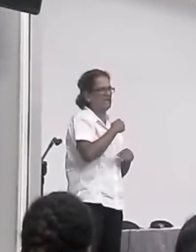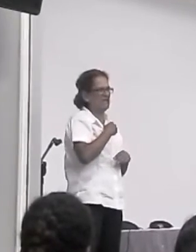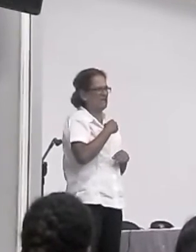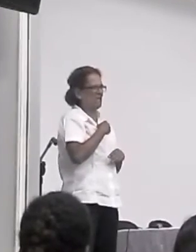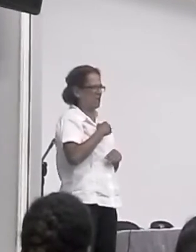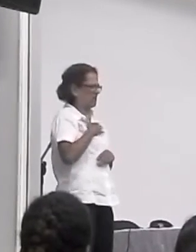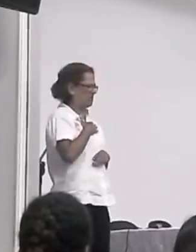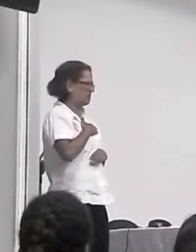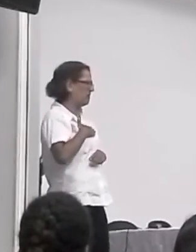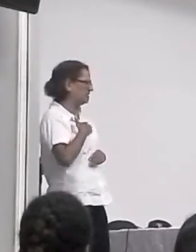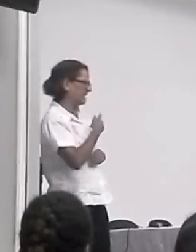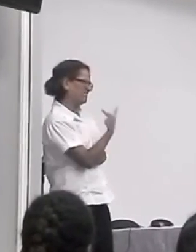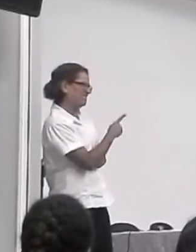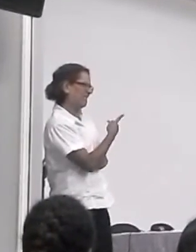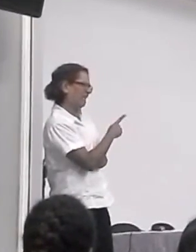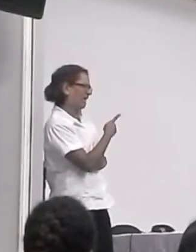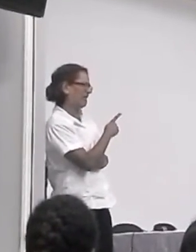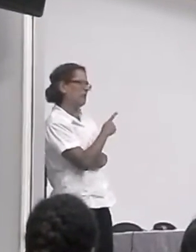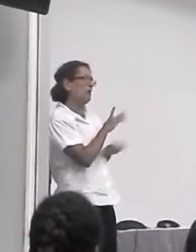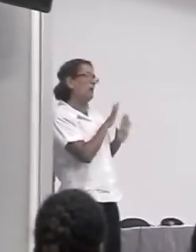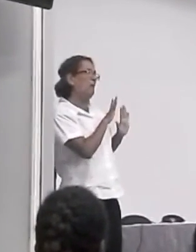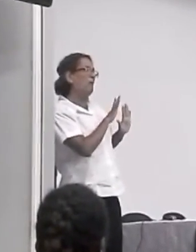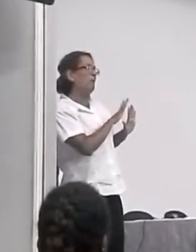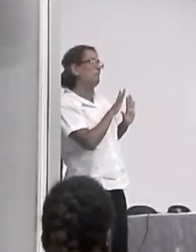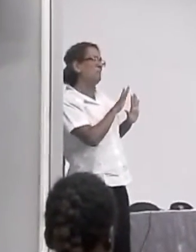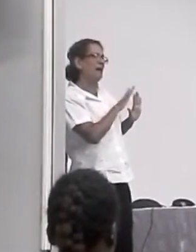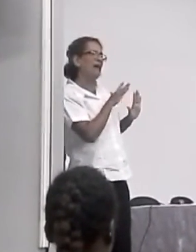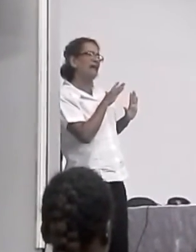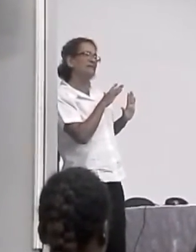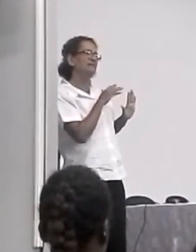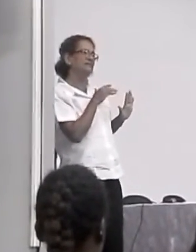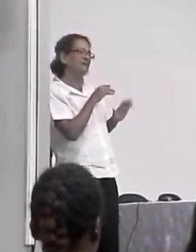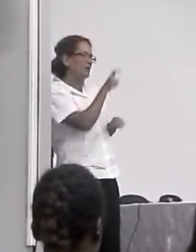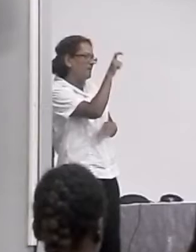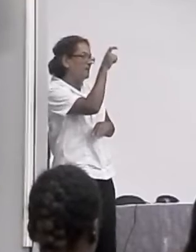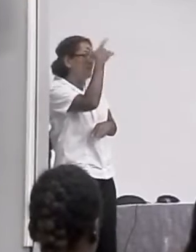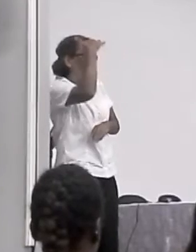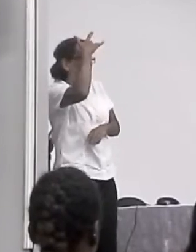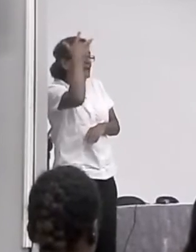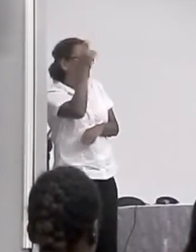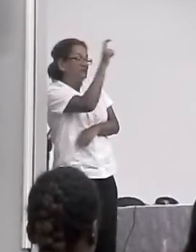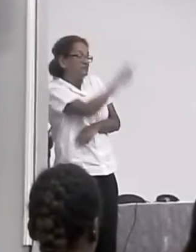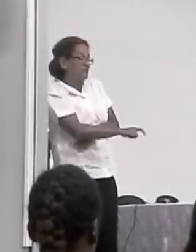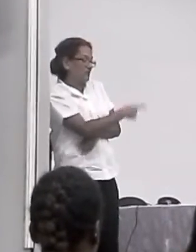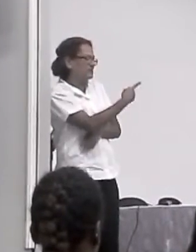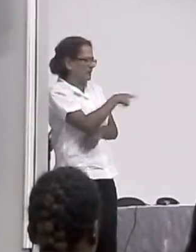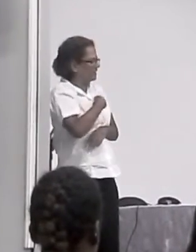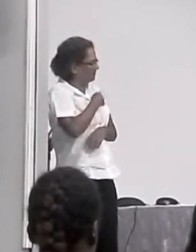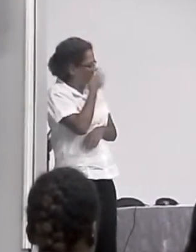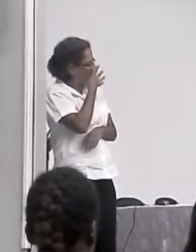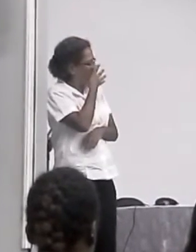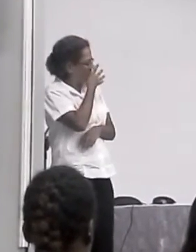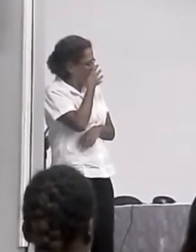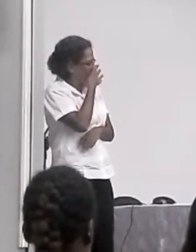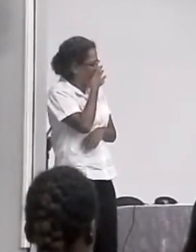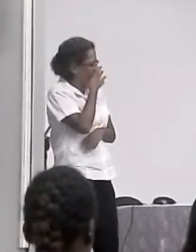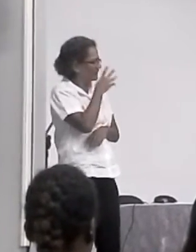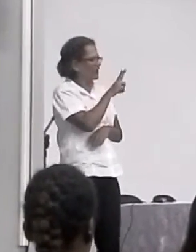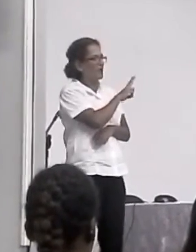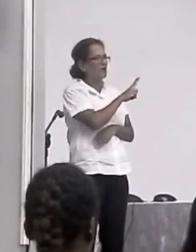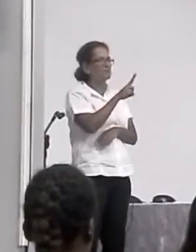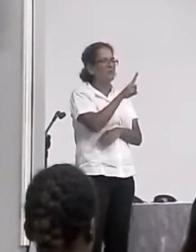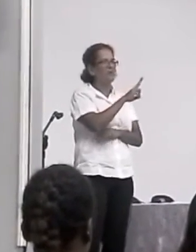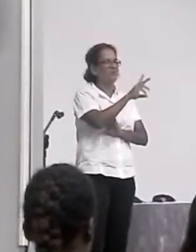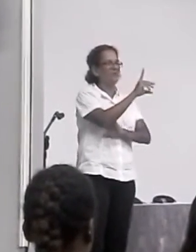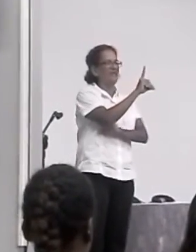ele, da sua filosofia, mas eu admirava muito pessoalmente. Aquele filósofo que o Jacques Derrida, que no